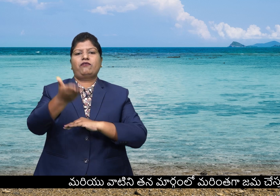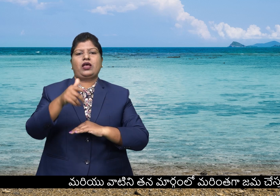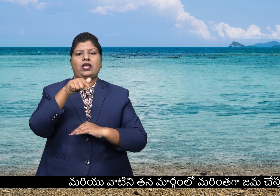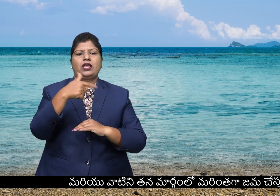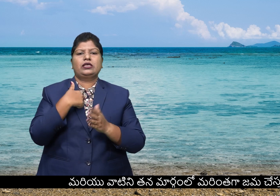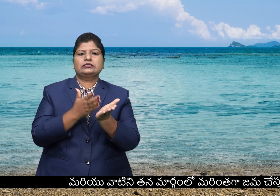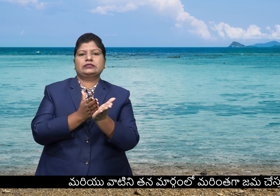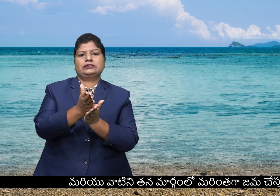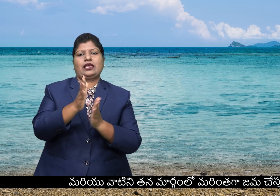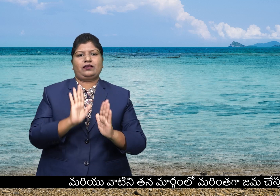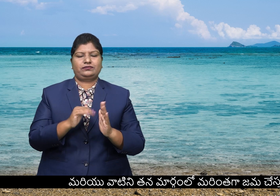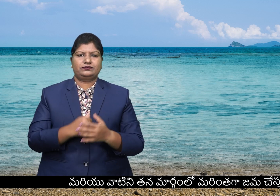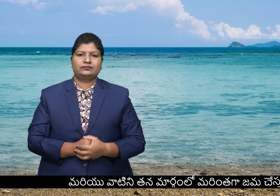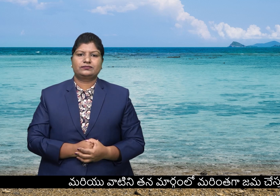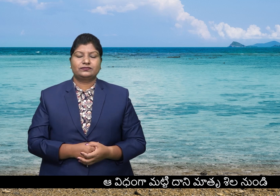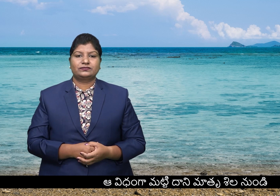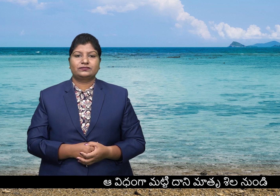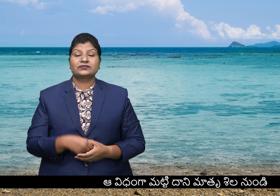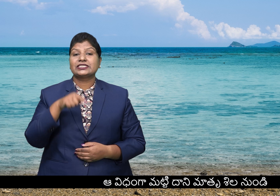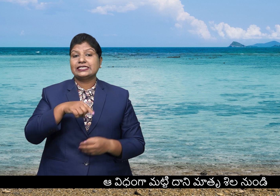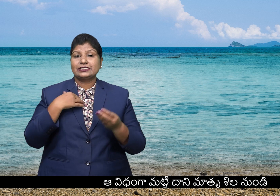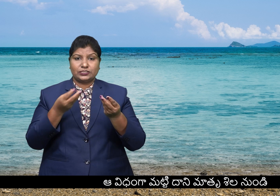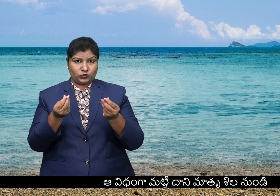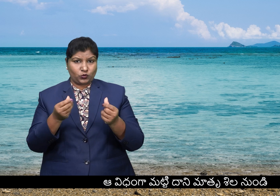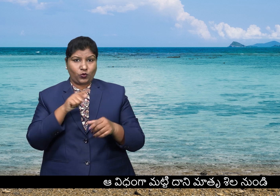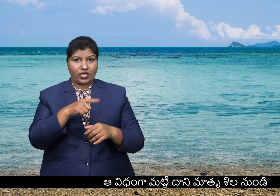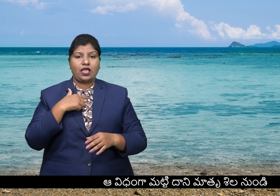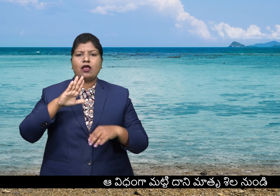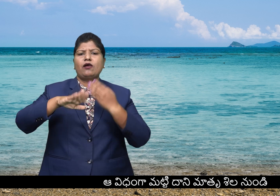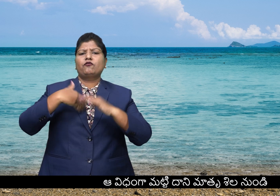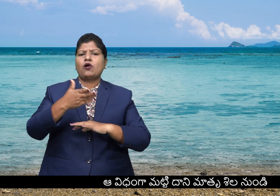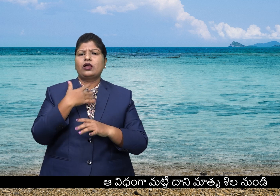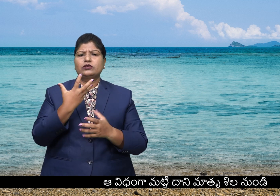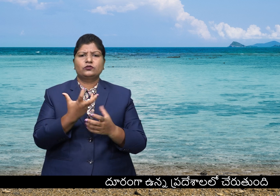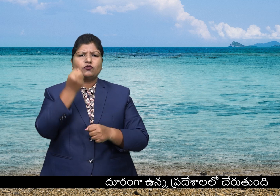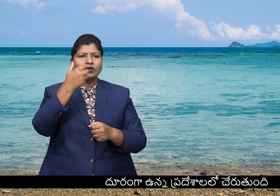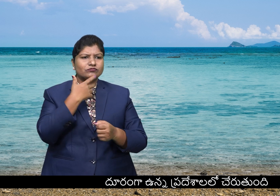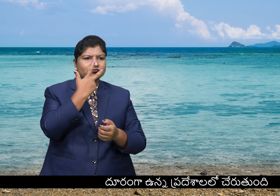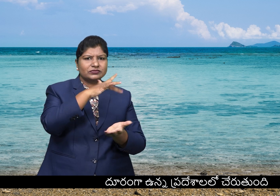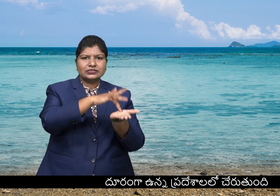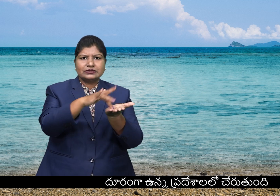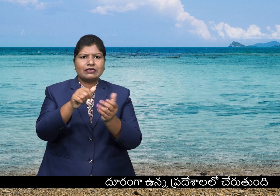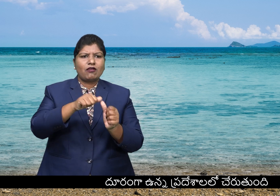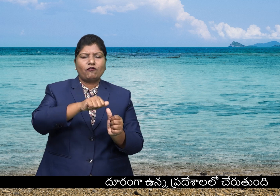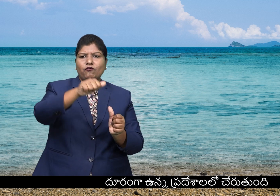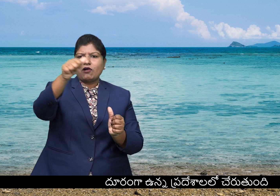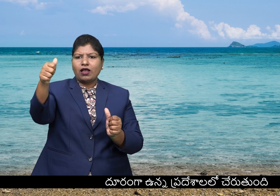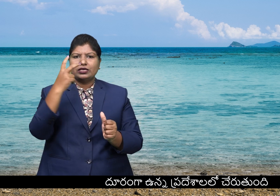జమ చేస్తుంది. ఆ విధంగా మట్టి దాని మాతృశిల నుండి దూరంగా ఉన్న ప్రదేశాలలోకి